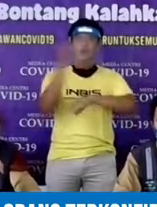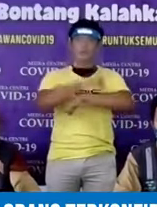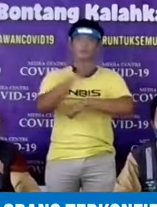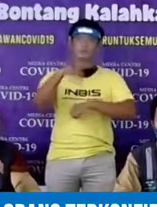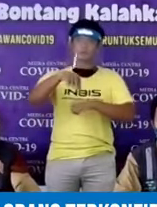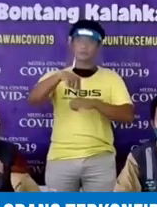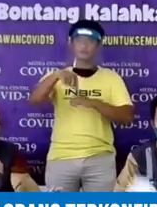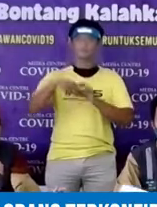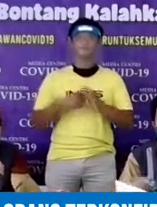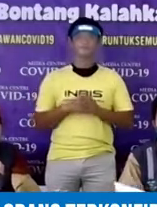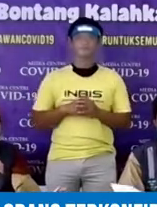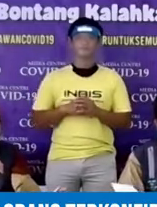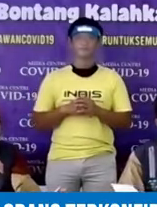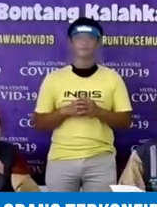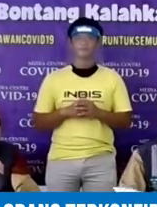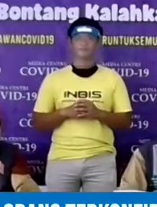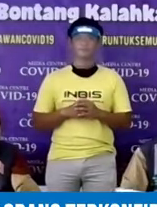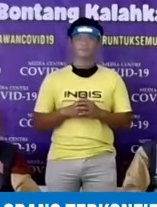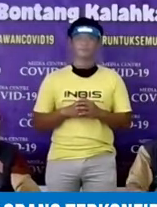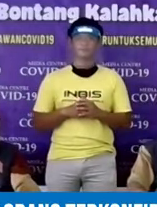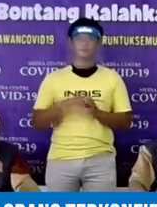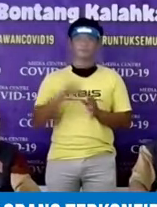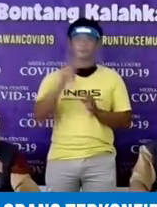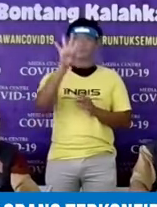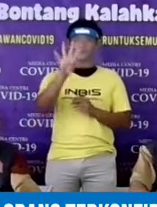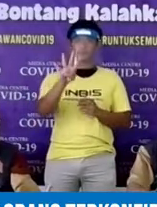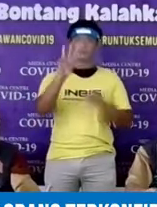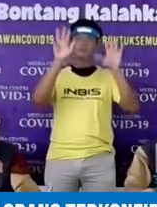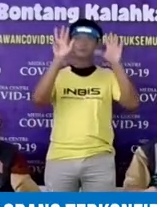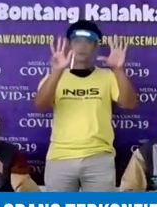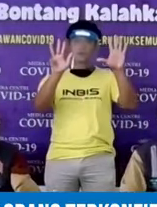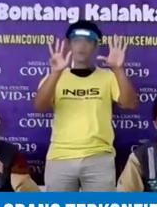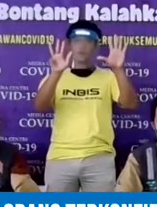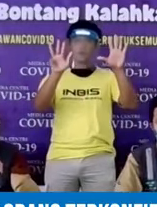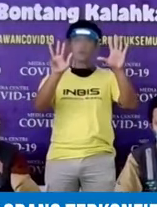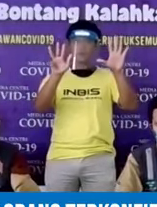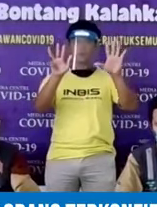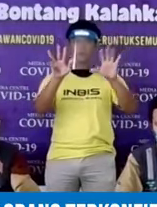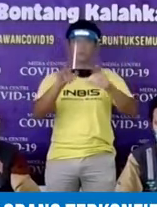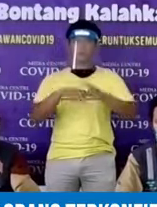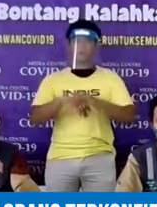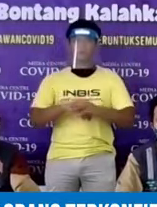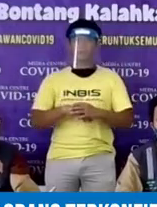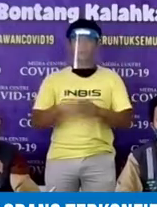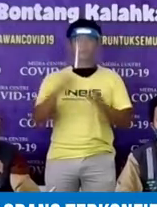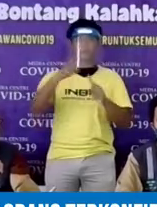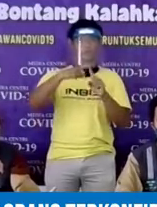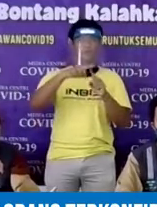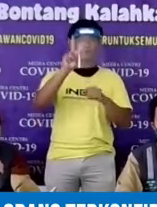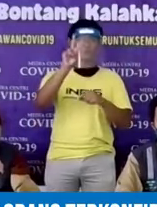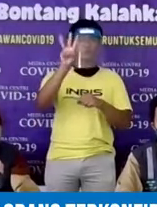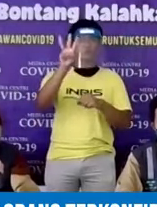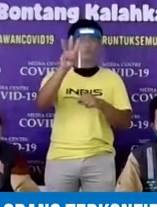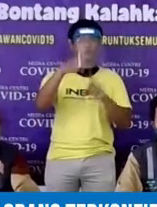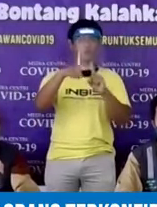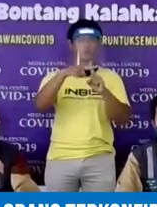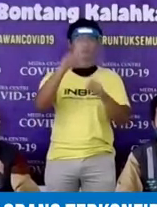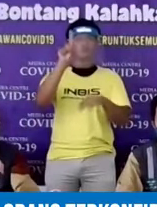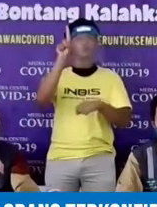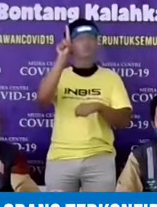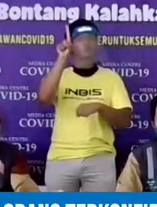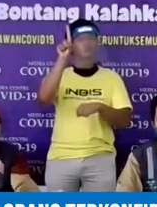kita ada yang diumumkan 48 per tanggal 23 kemarin penambahan 179 btg